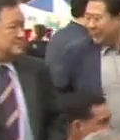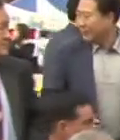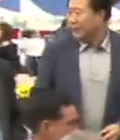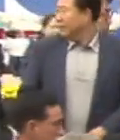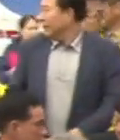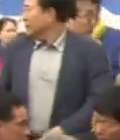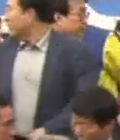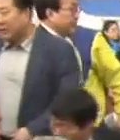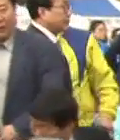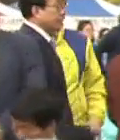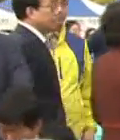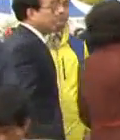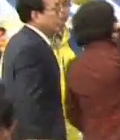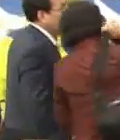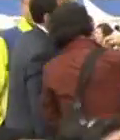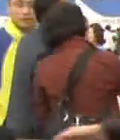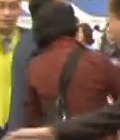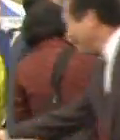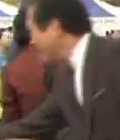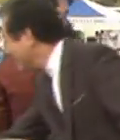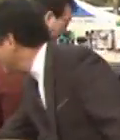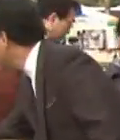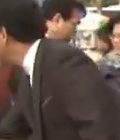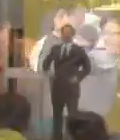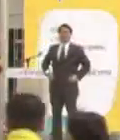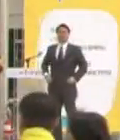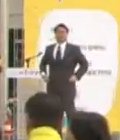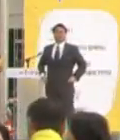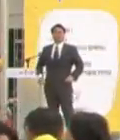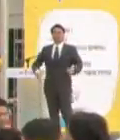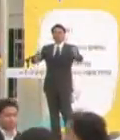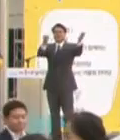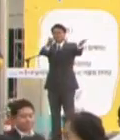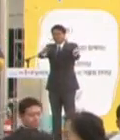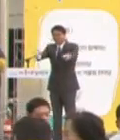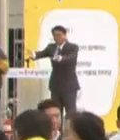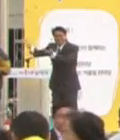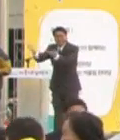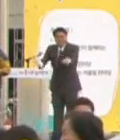네, 예.